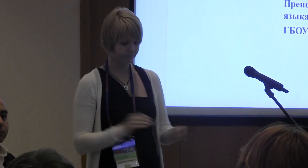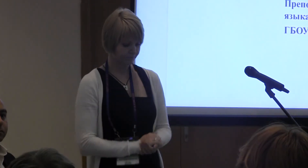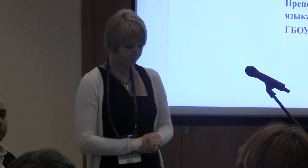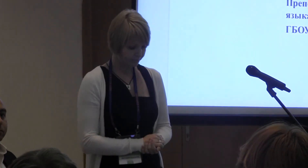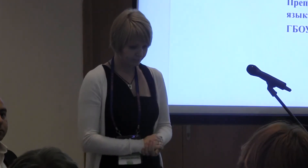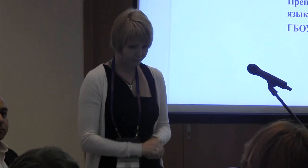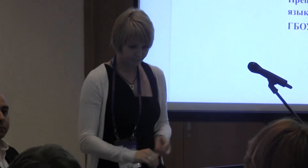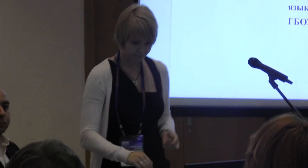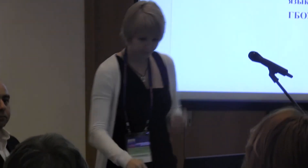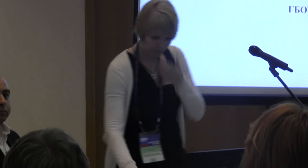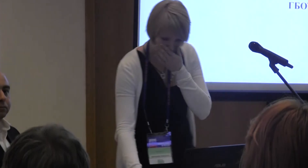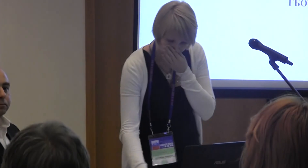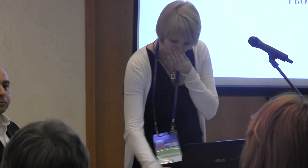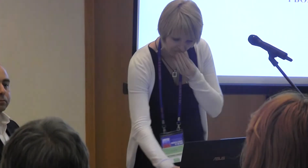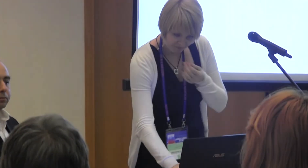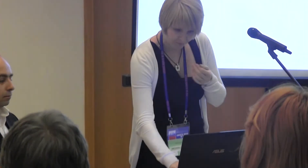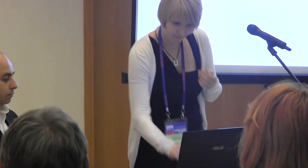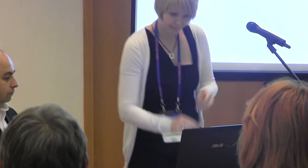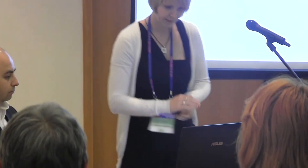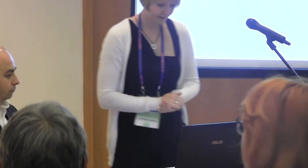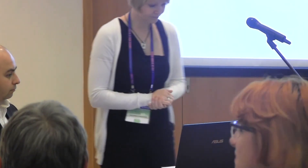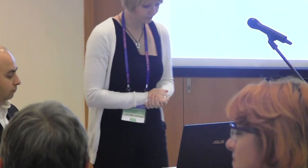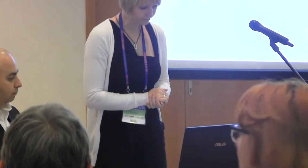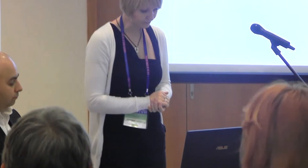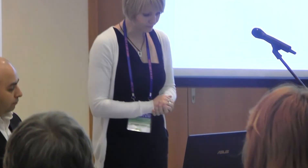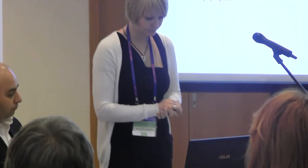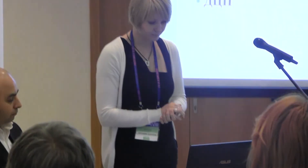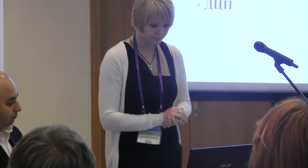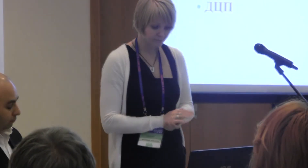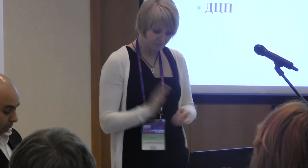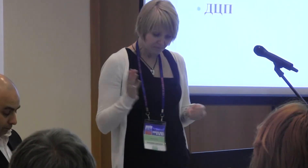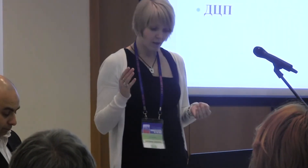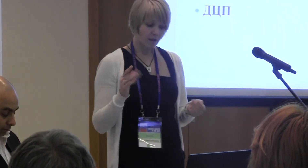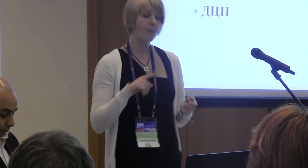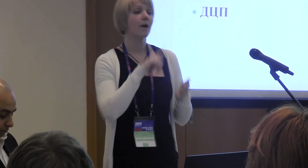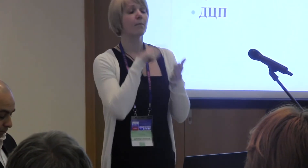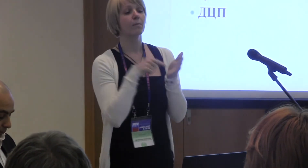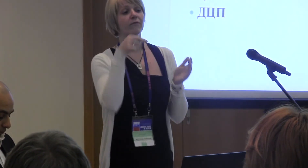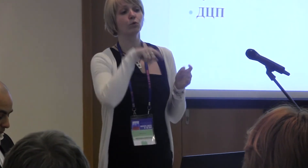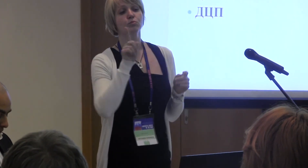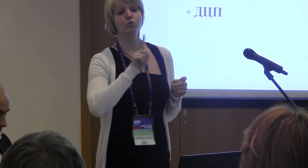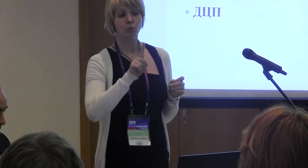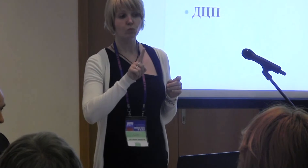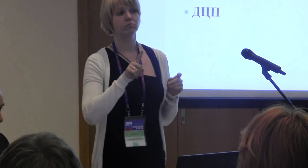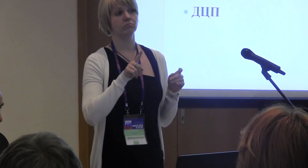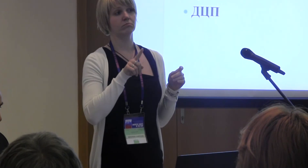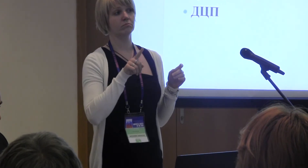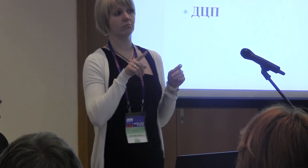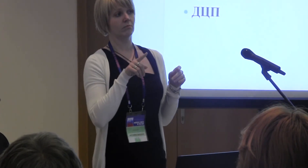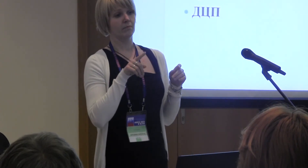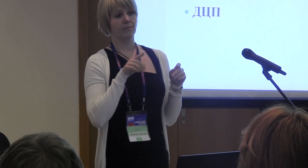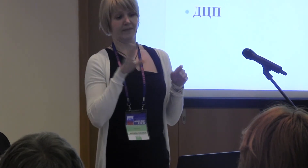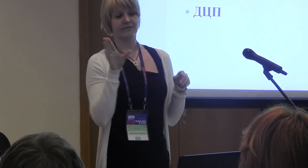Многие не знают жестового языка и вообще никакими коммуникативными навыками не обладают.